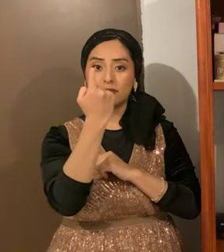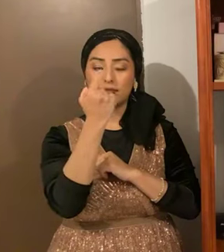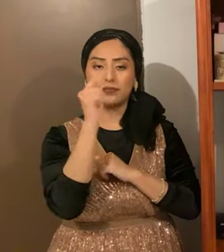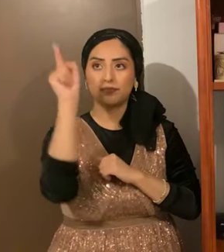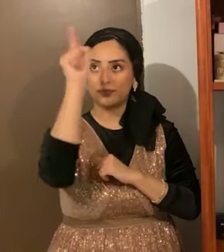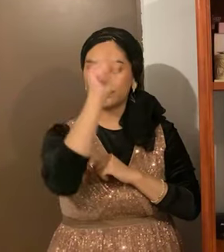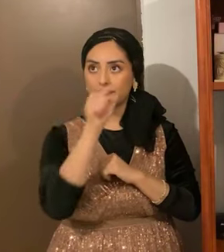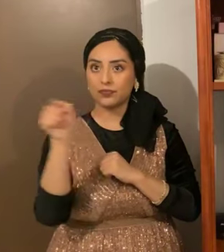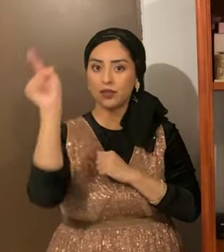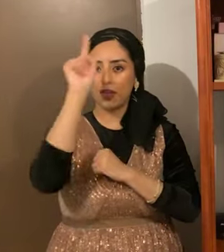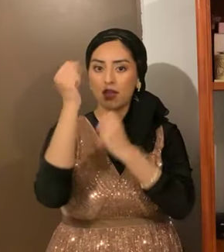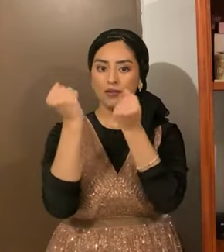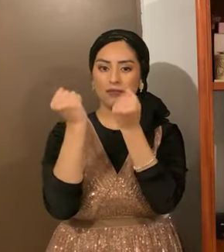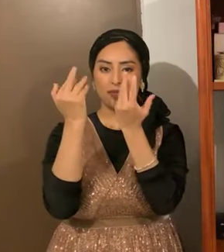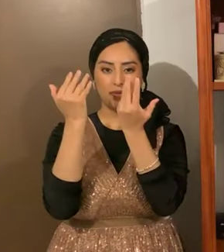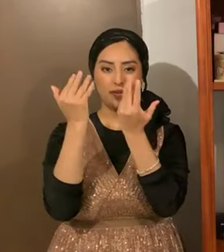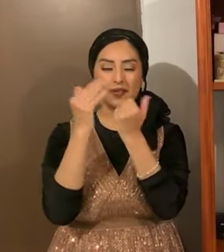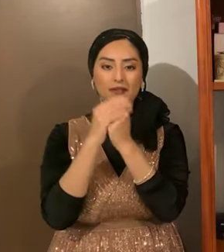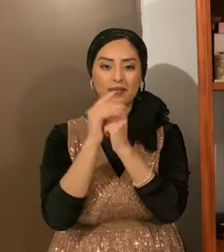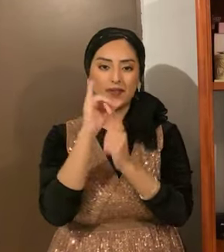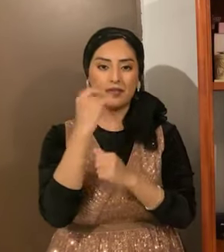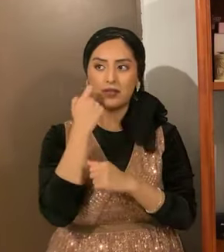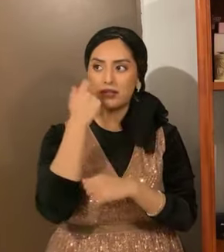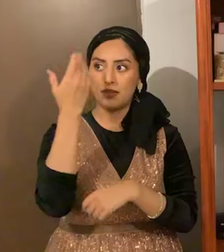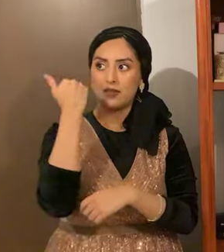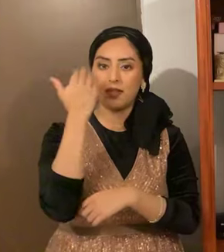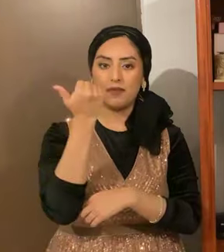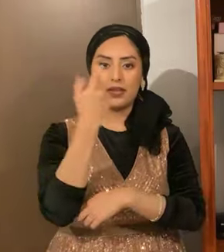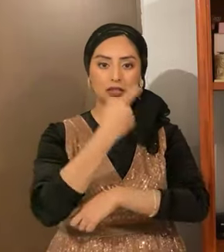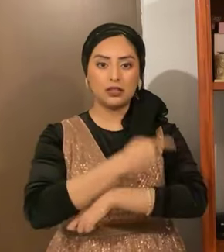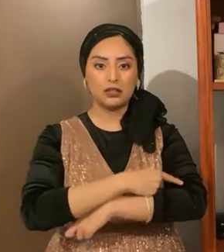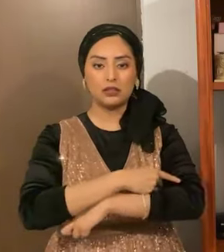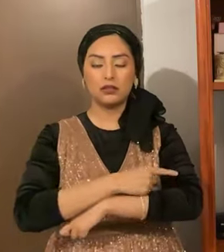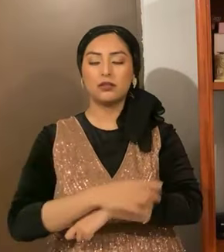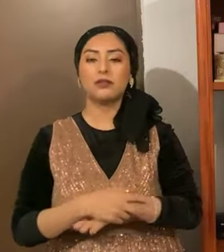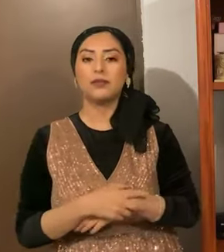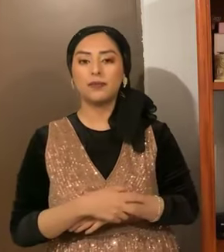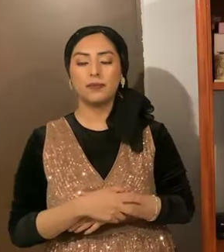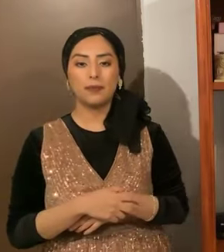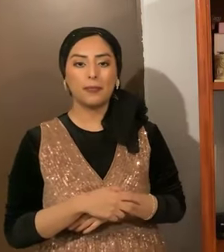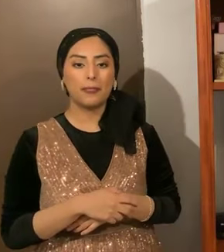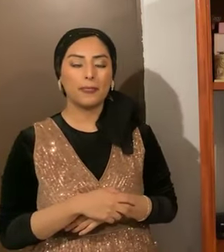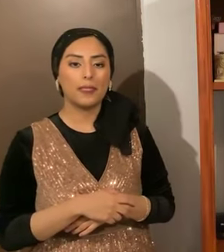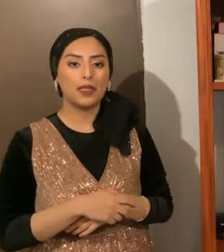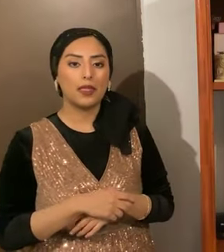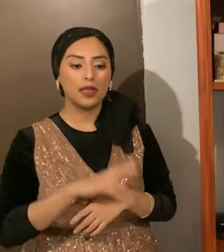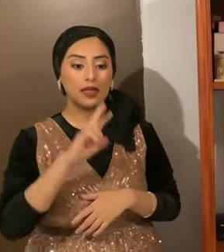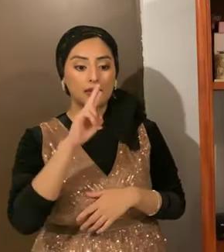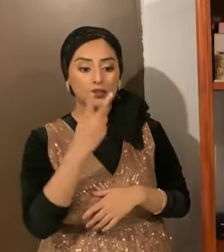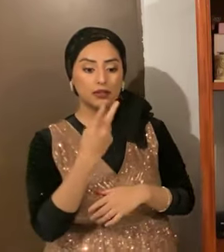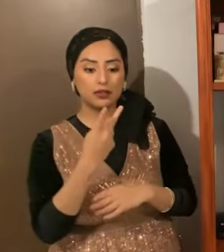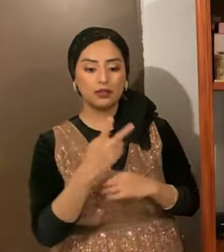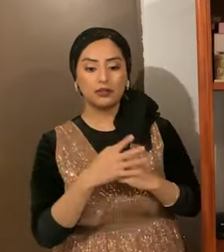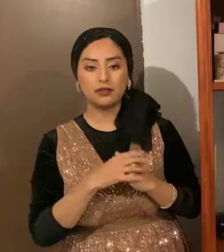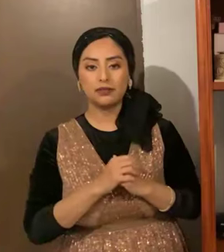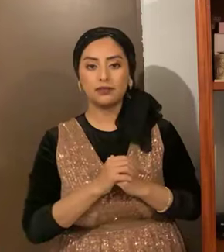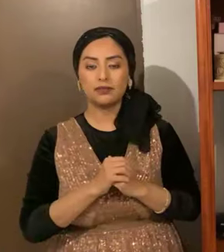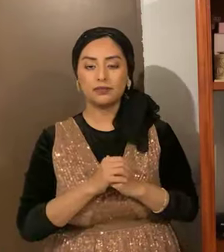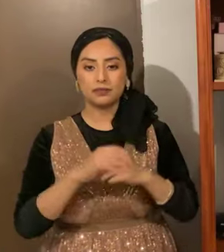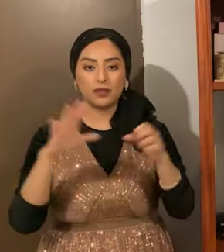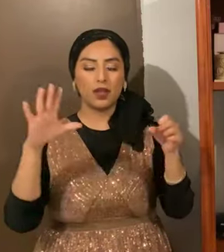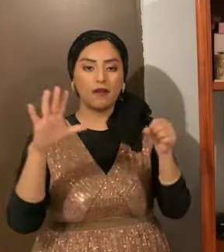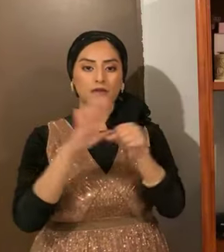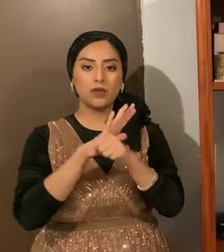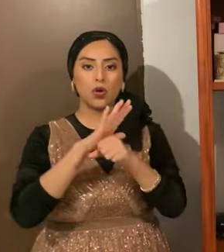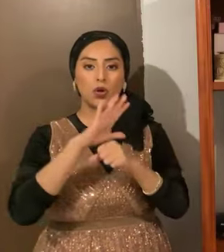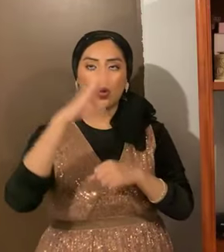como el que acabamos de pasar hace 15 días, por así decirlo, y el otro fue un eclipse